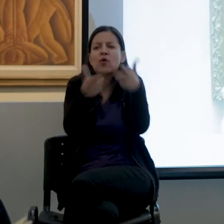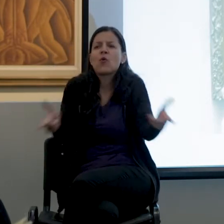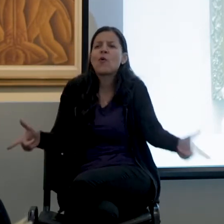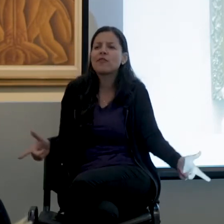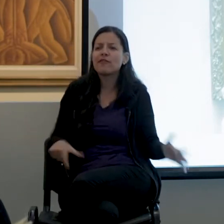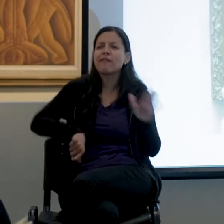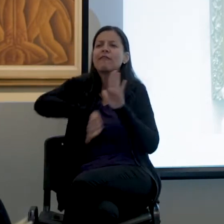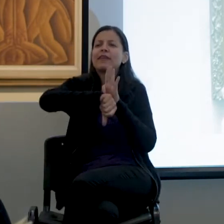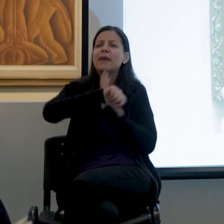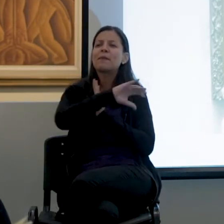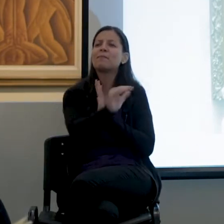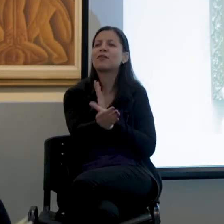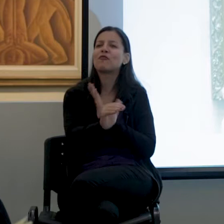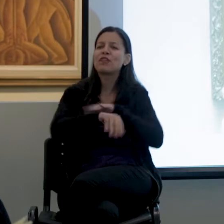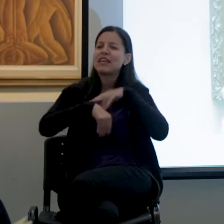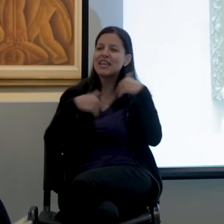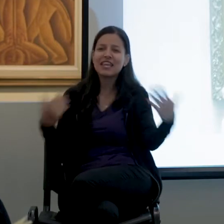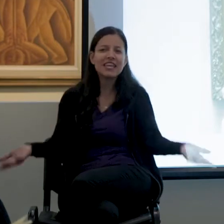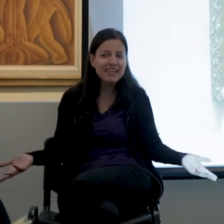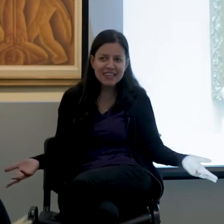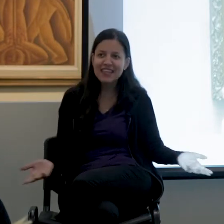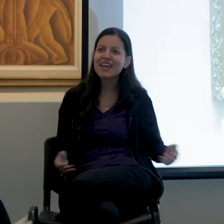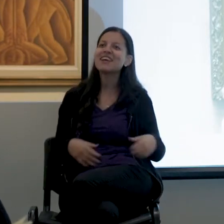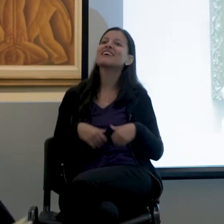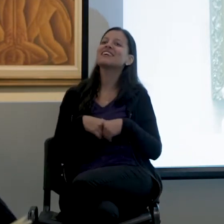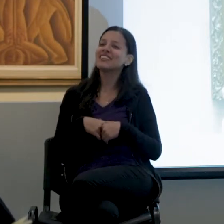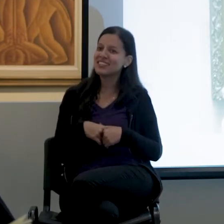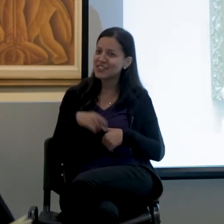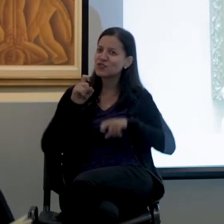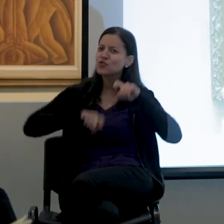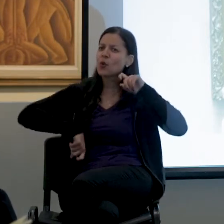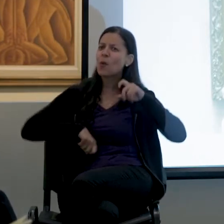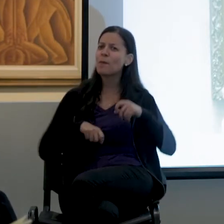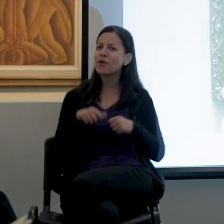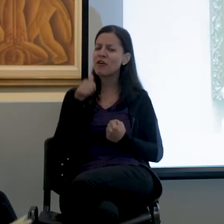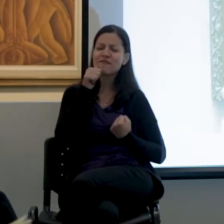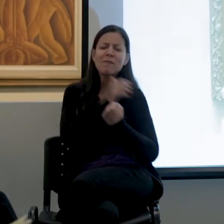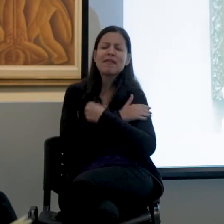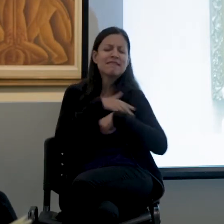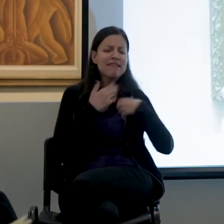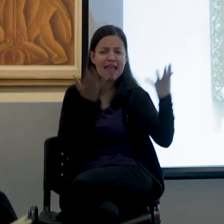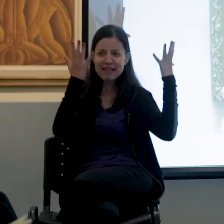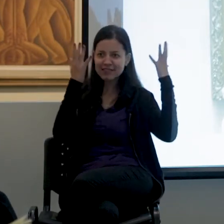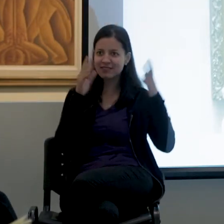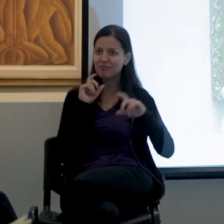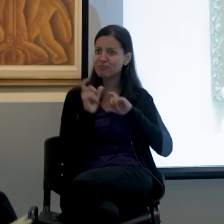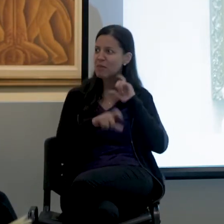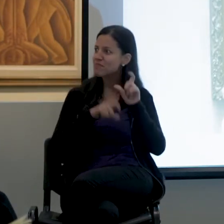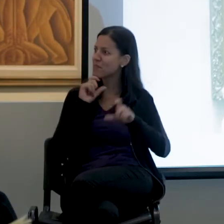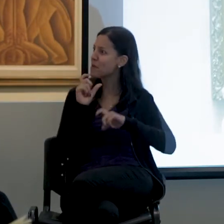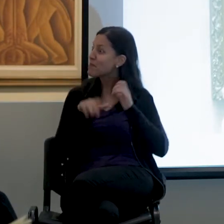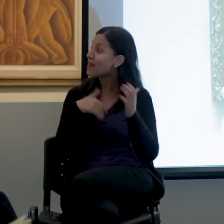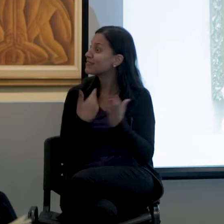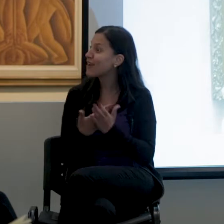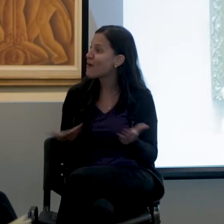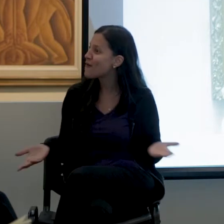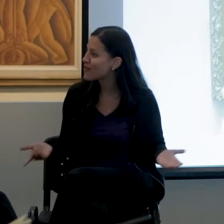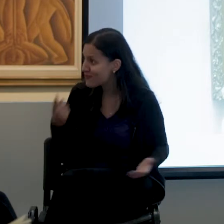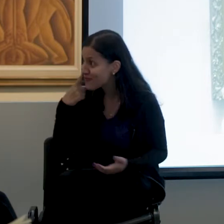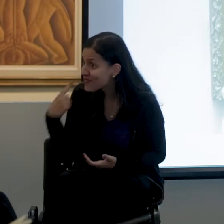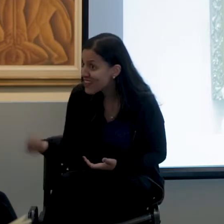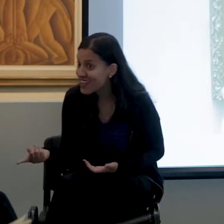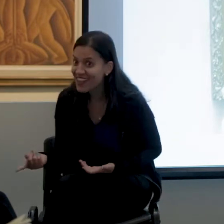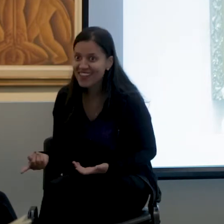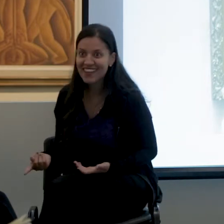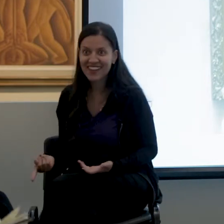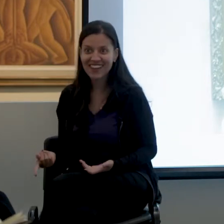crime, pedofilia, estupro, feminista, tudo. Até hoje. Vocês veem o poder que